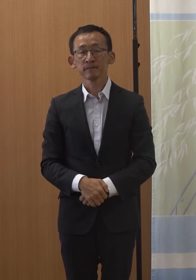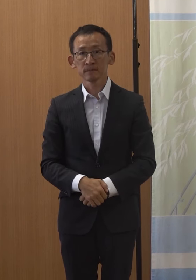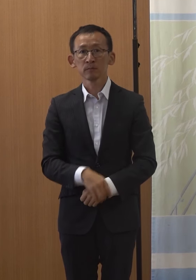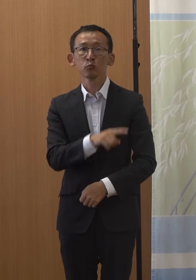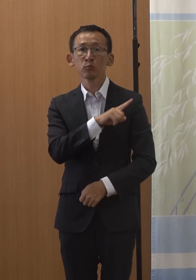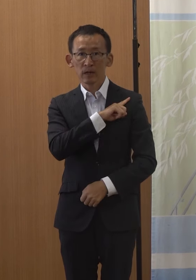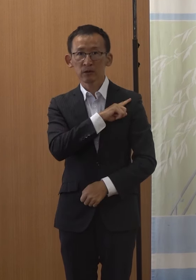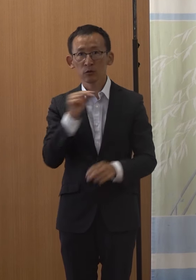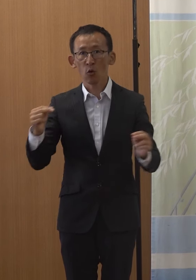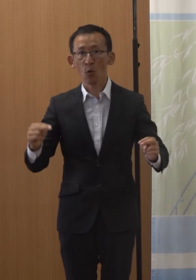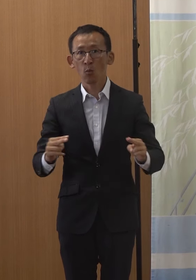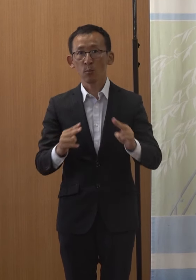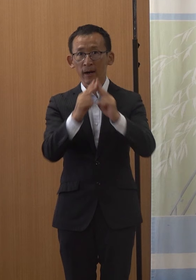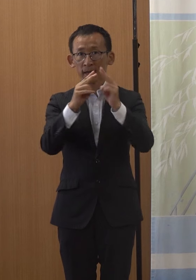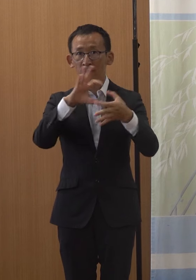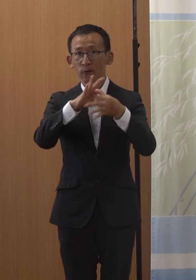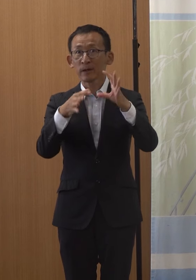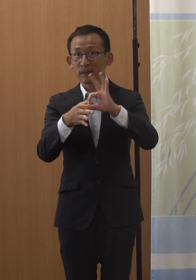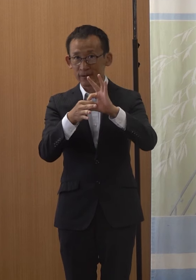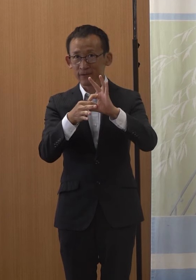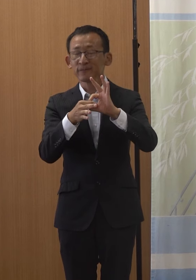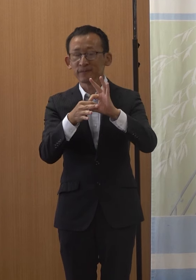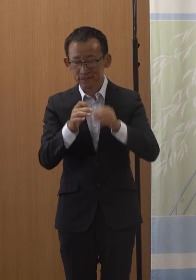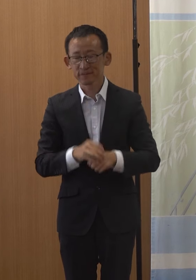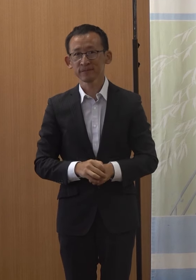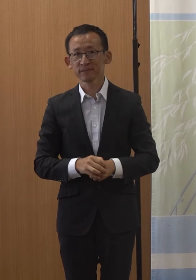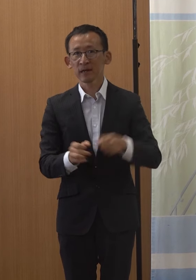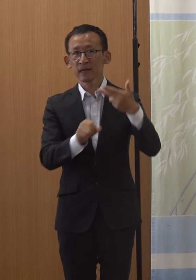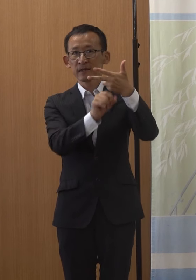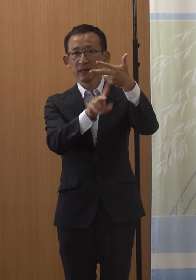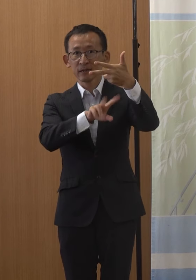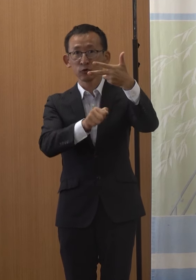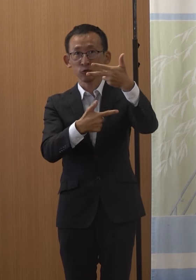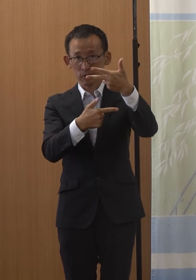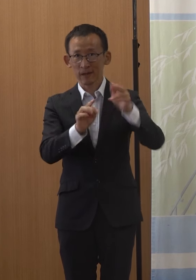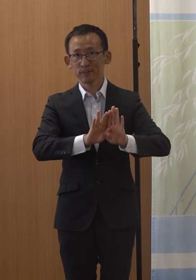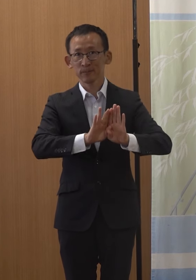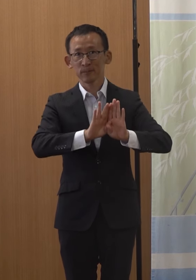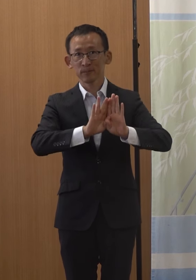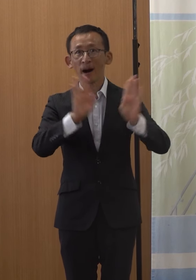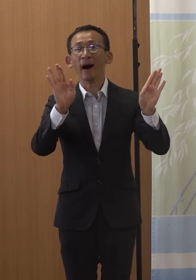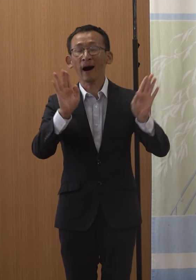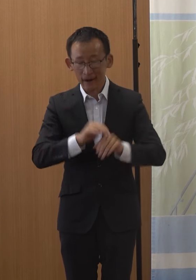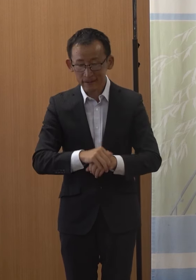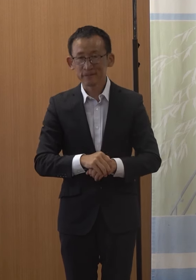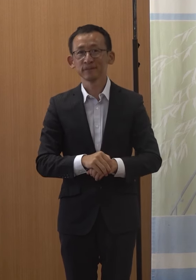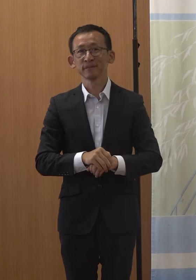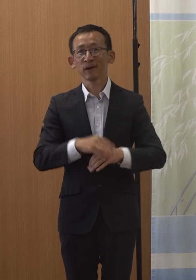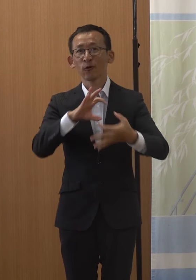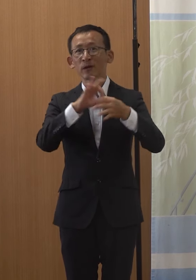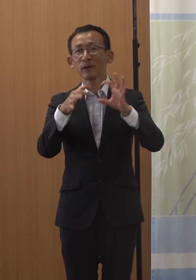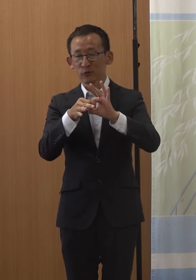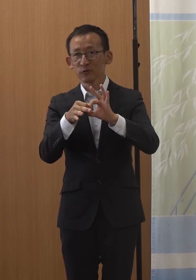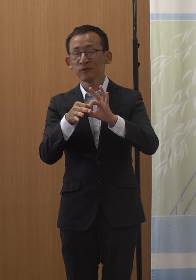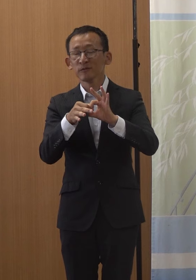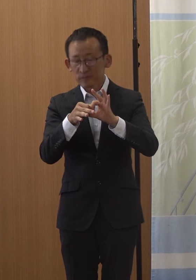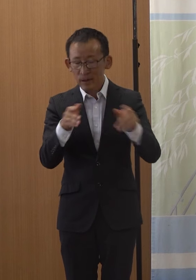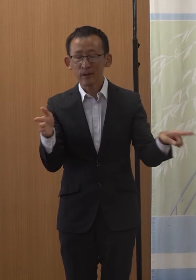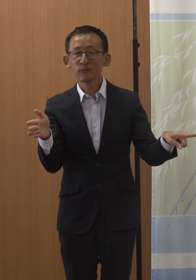最初にパリオリンピックについてであります。7月26日に開幕したパリオリンピックは、今月の11